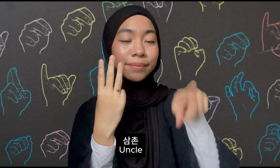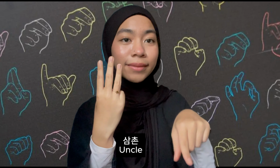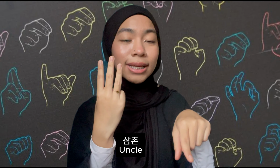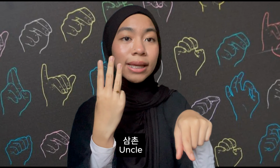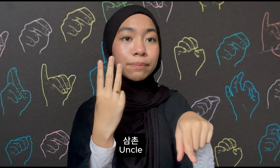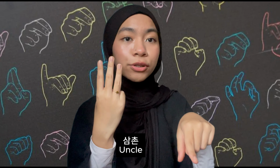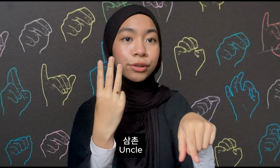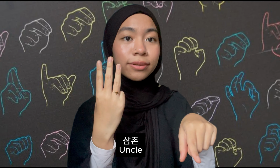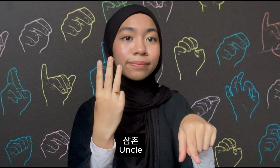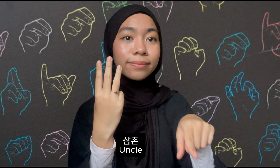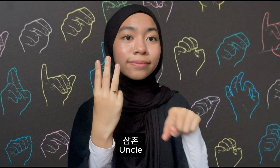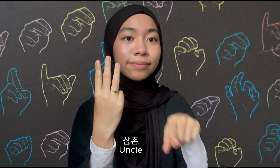삼촌,